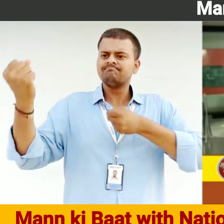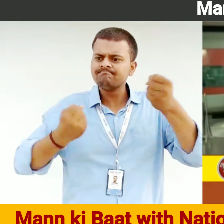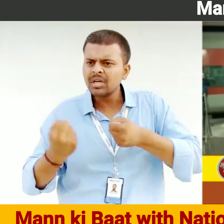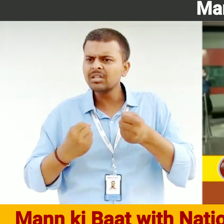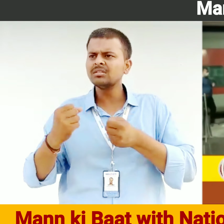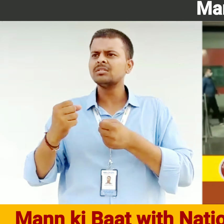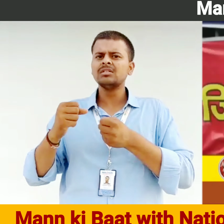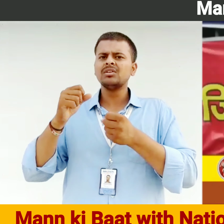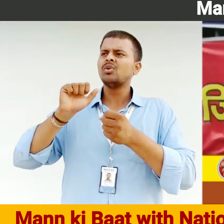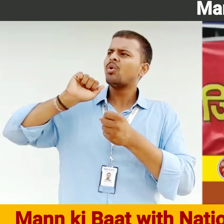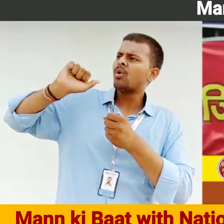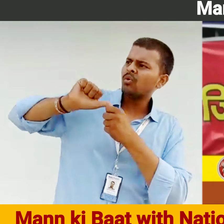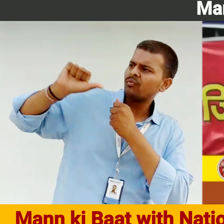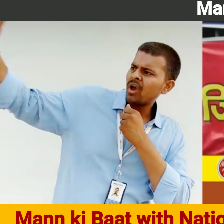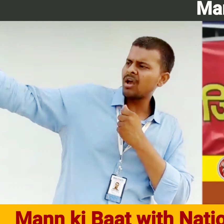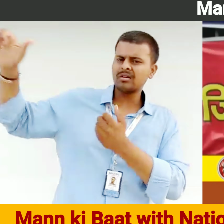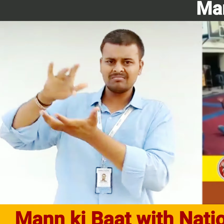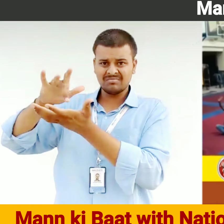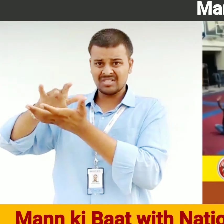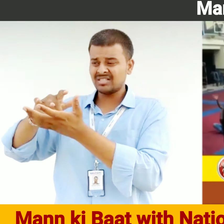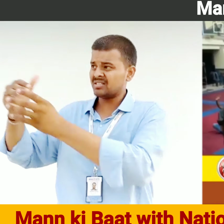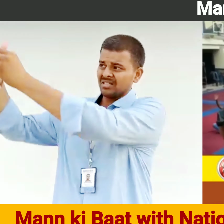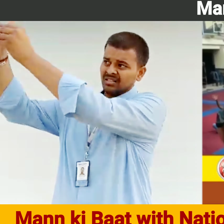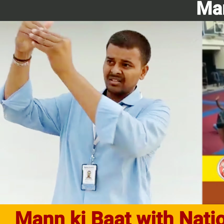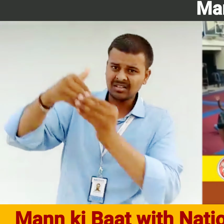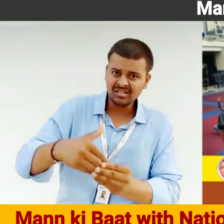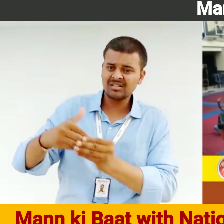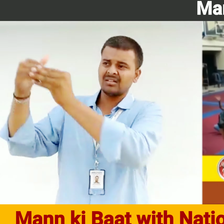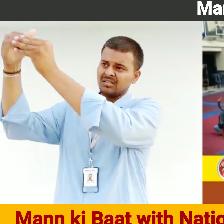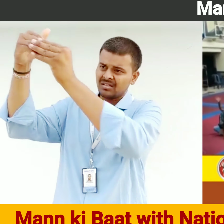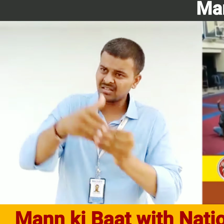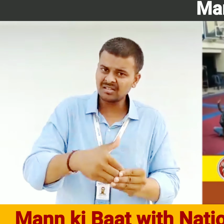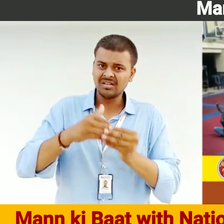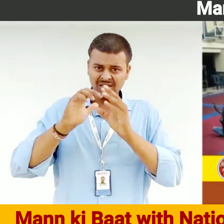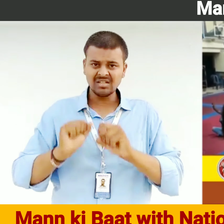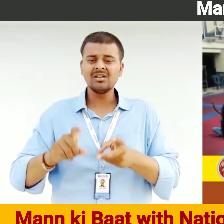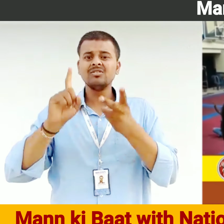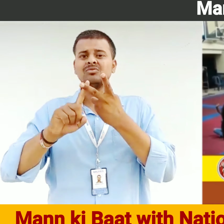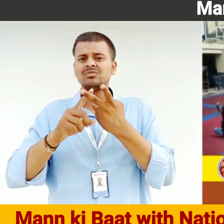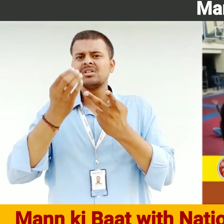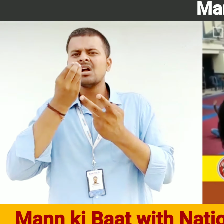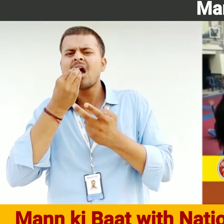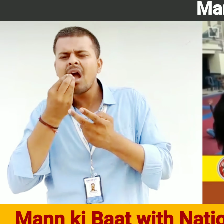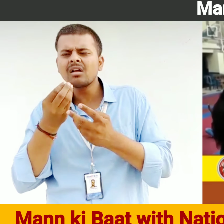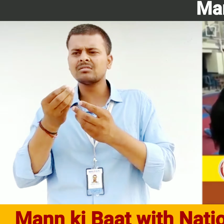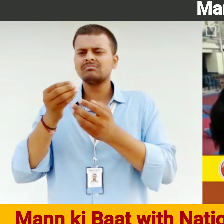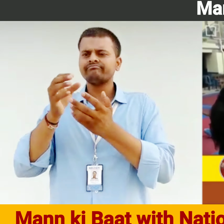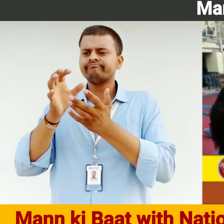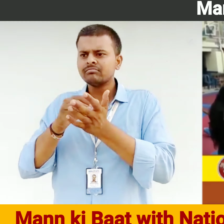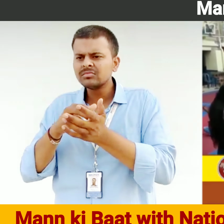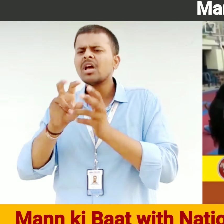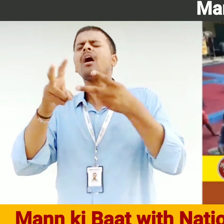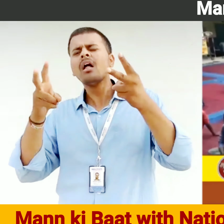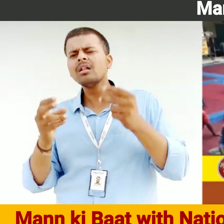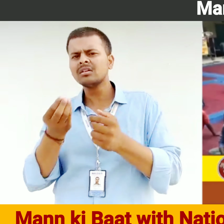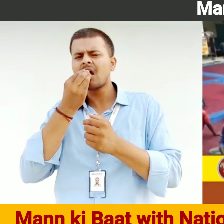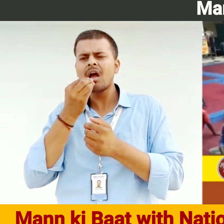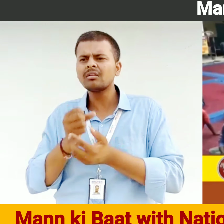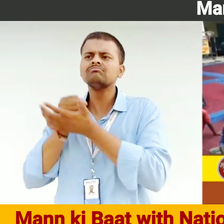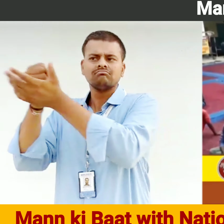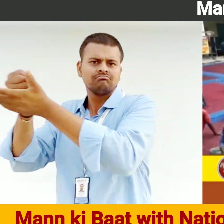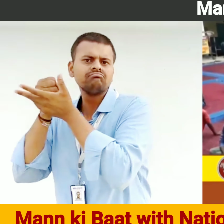क्वारंटाइन केंद्रों की व्यवस्था करना, सभी की टेस्टिंग, चेकअप उपचार की व्यवस्था करना, ये सब